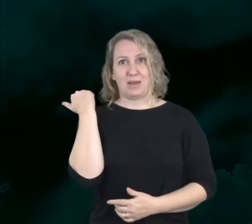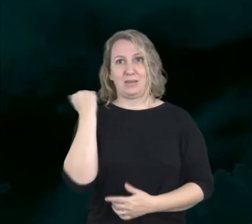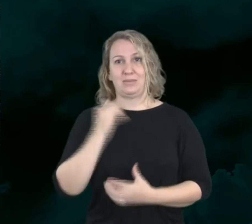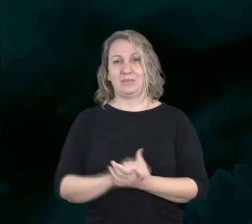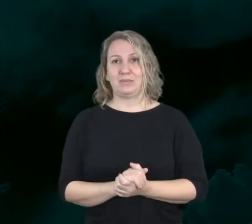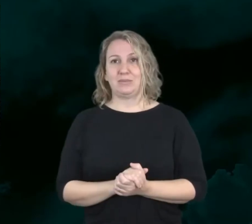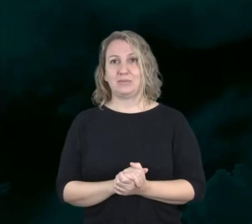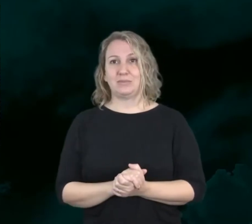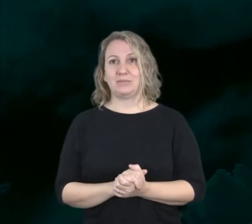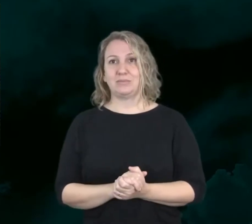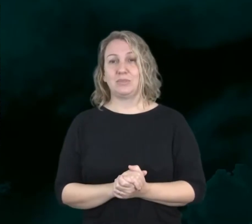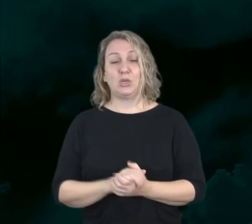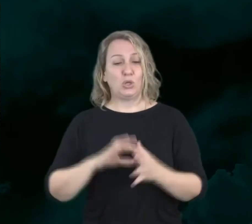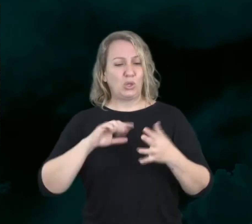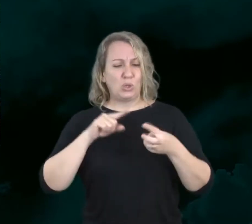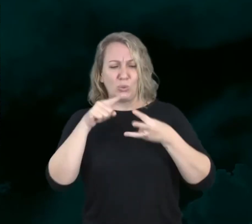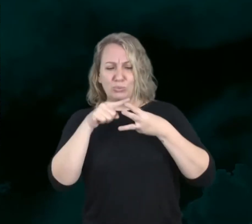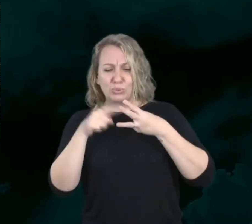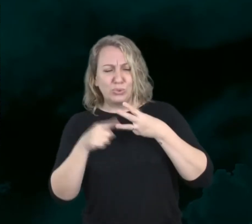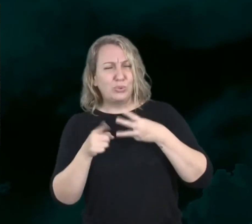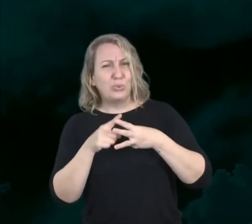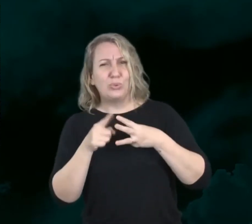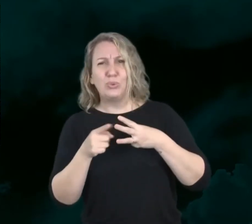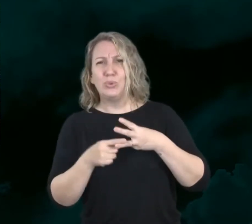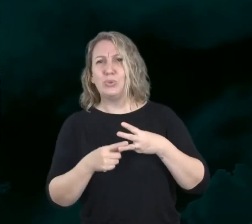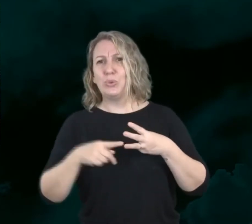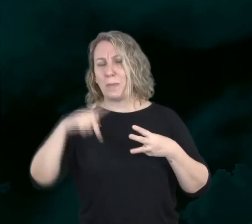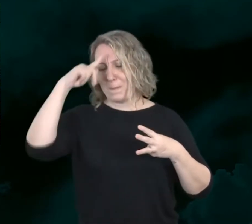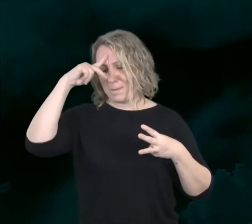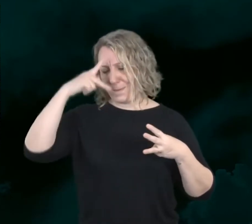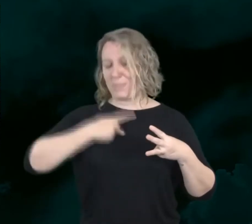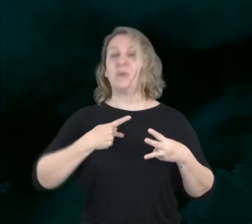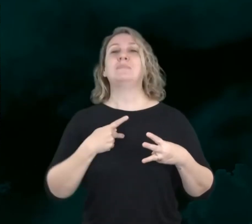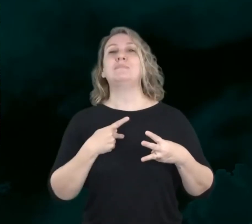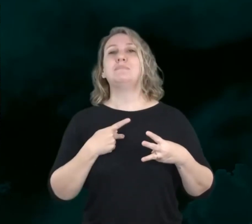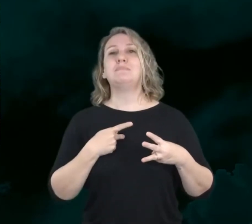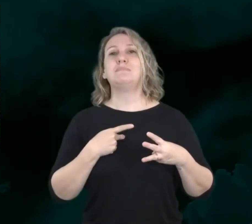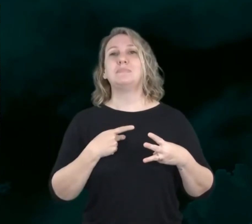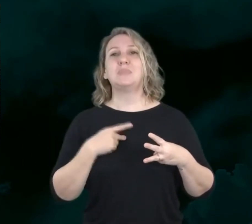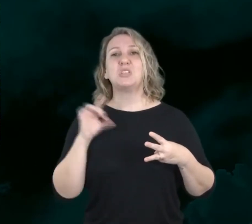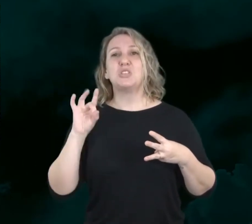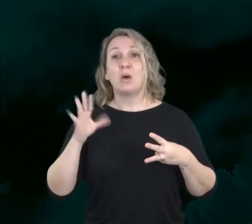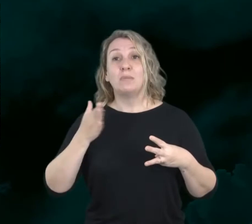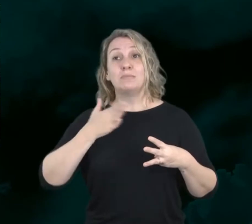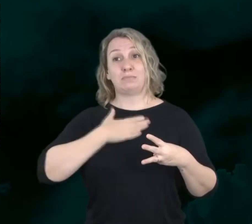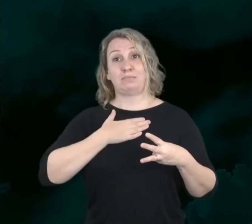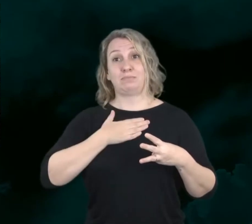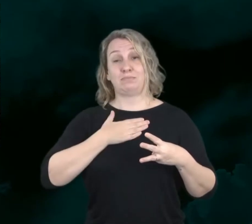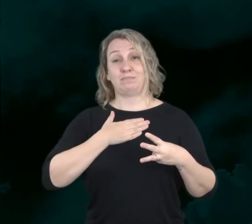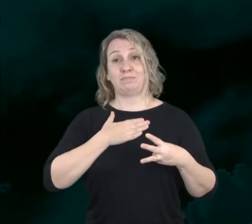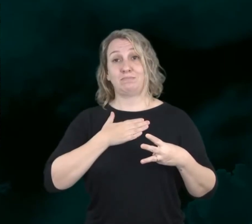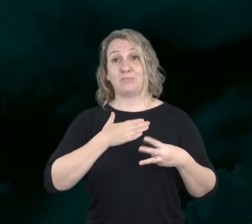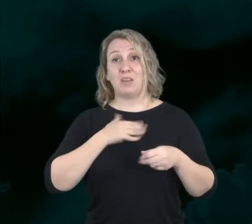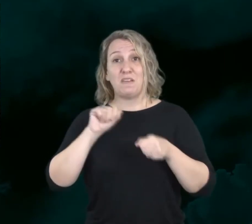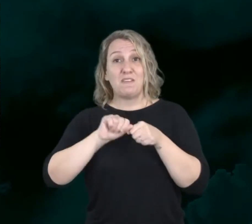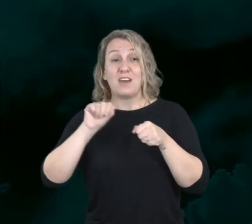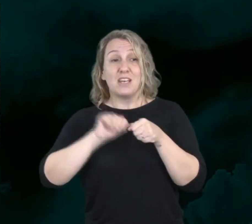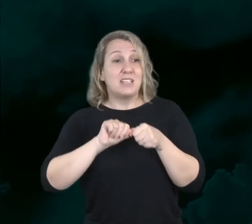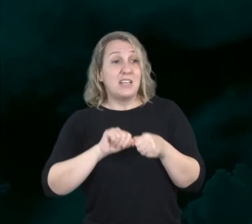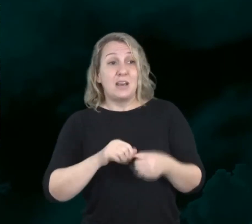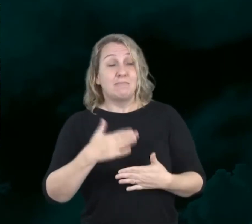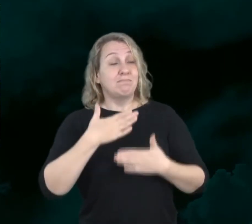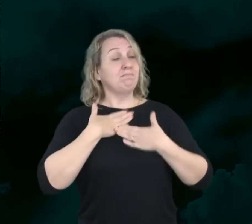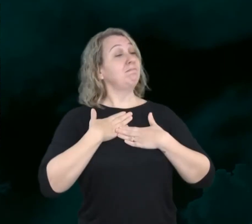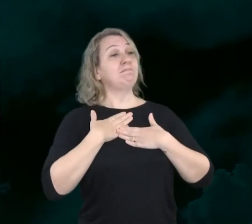nossa vontade era o que dava na nossa cabeça, a gente queria fazer, totalmente soltos de Deus,